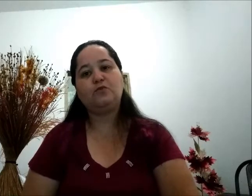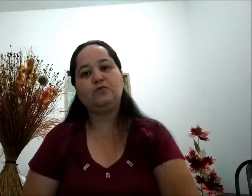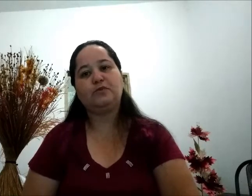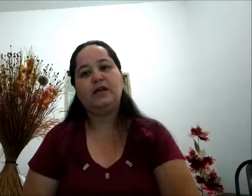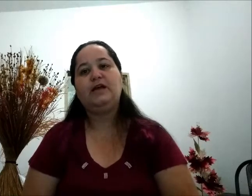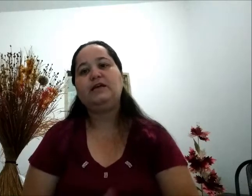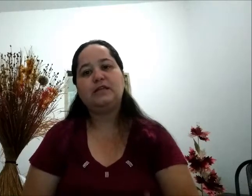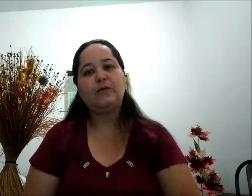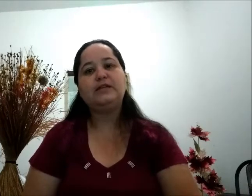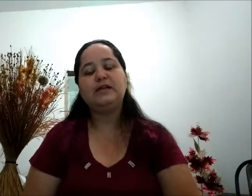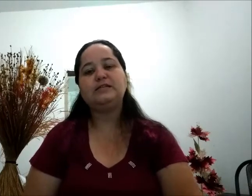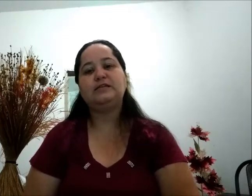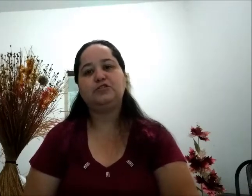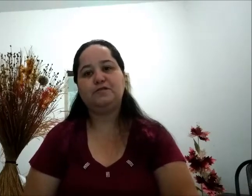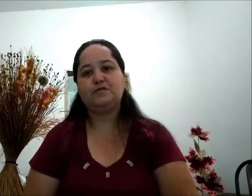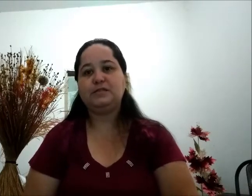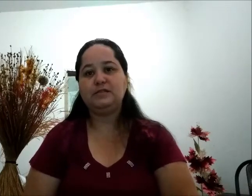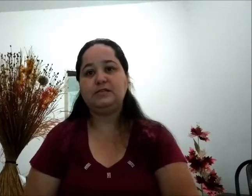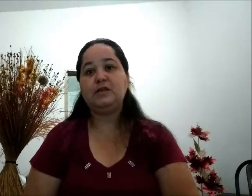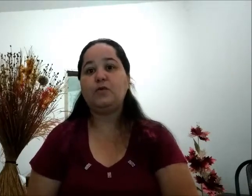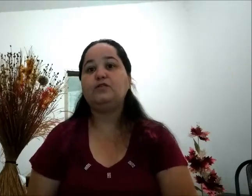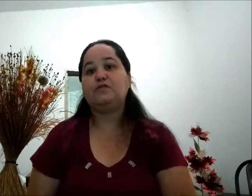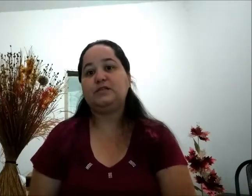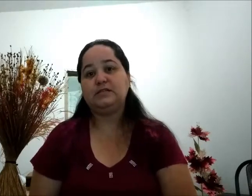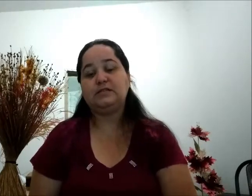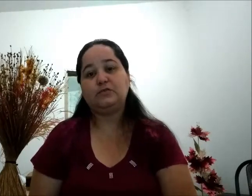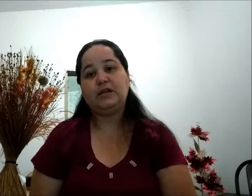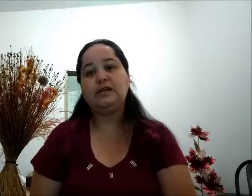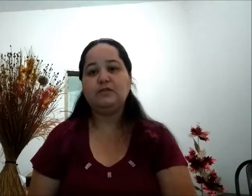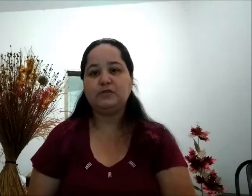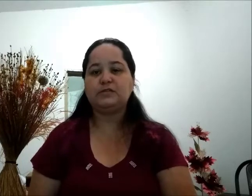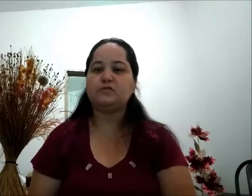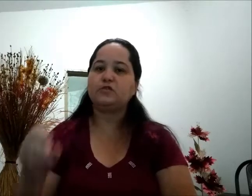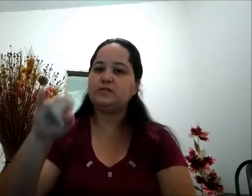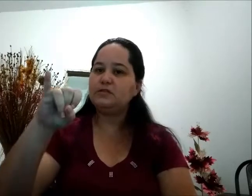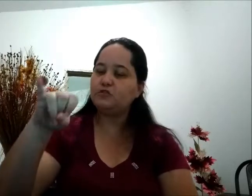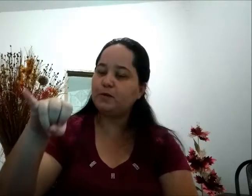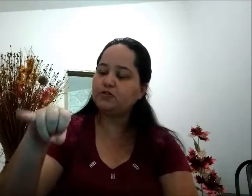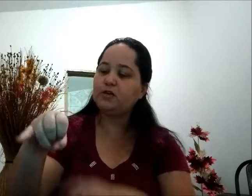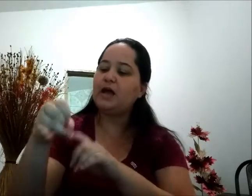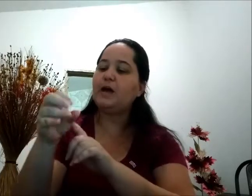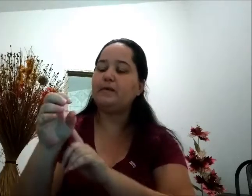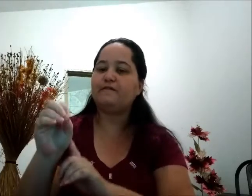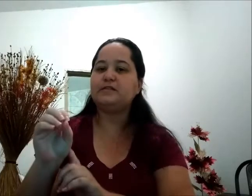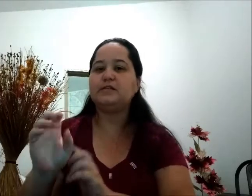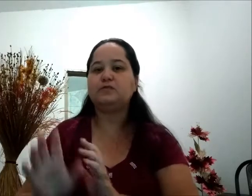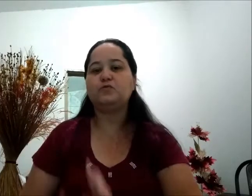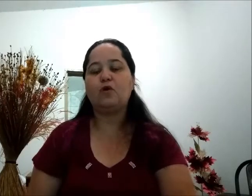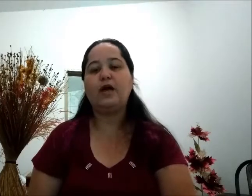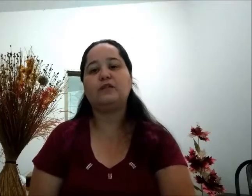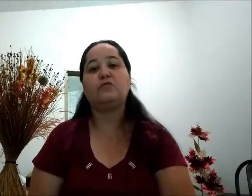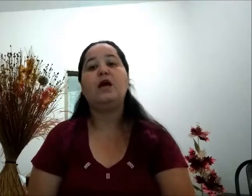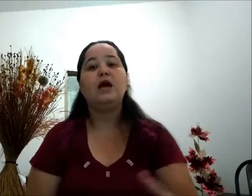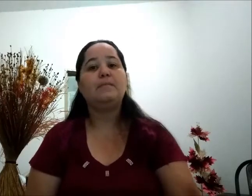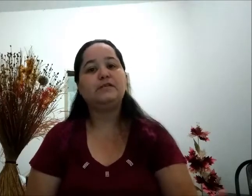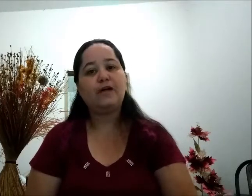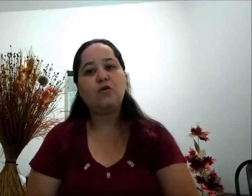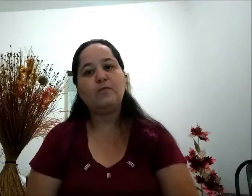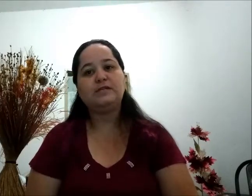interlocutor. Então, é interessante que vocês, enquanto vocês estão treinando, que estão sozinhos, pode olhar para ver se está tudo correto. Mas vai começar